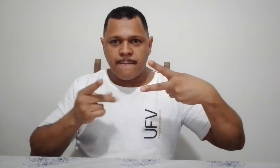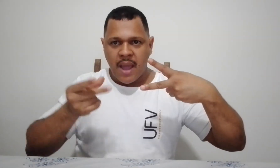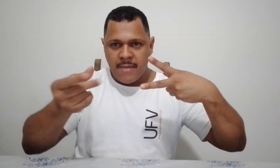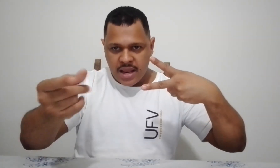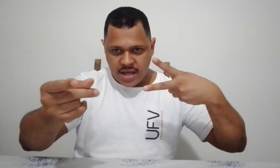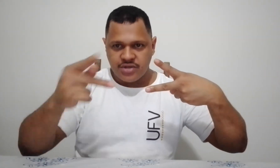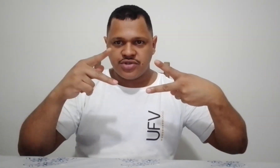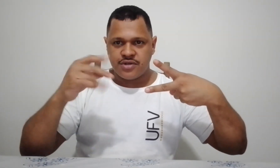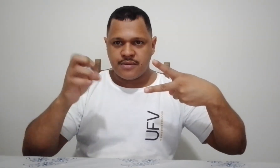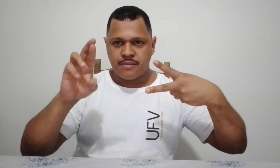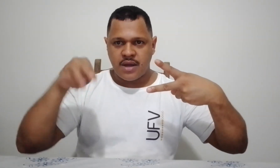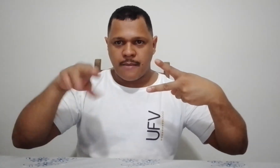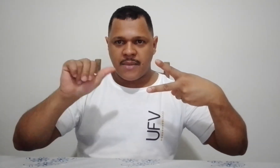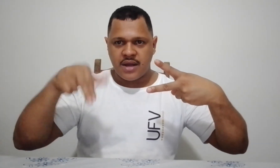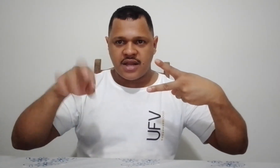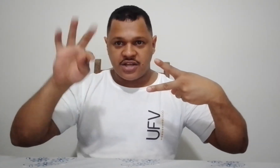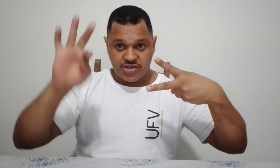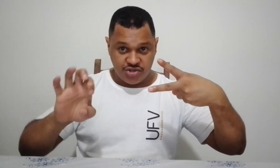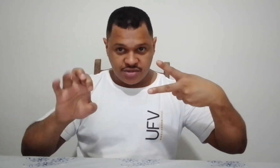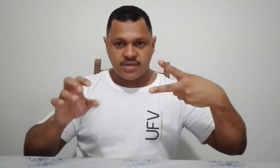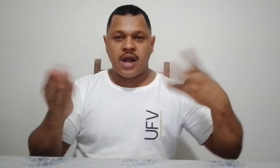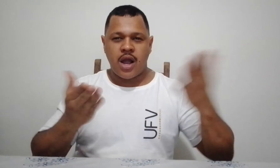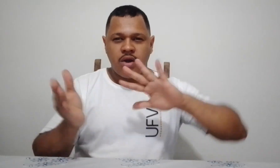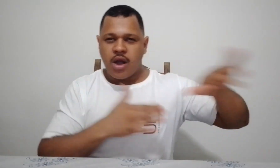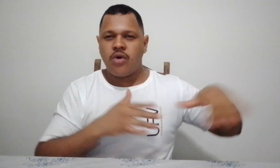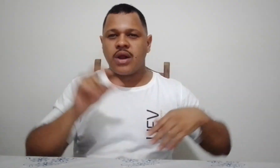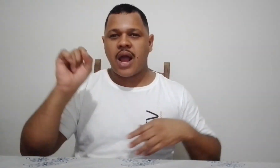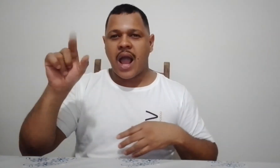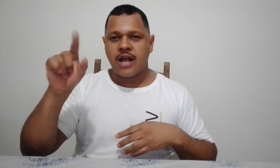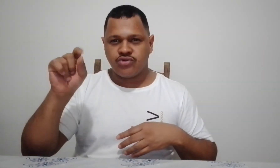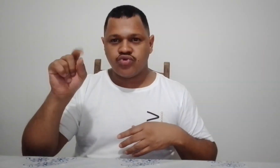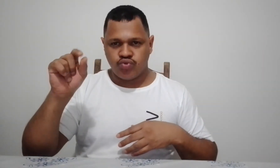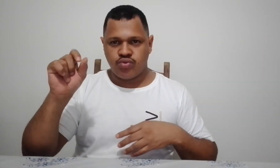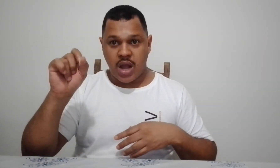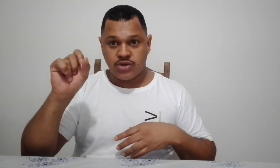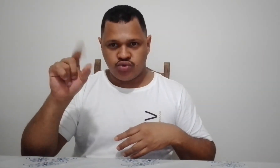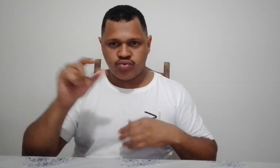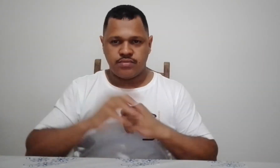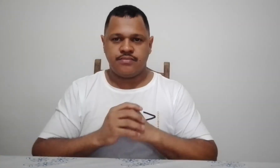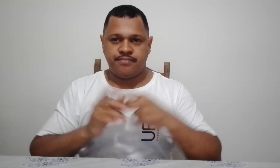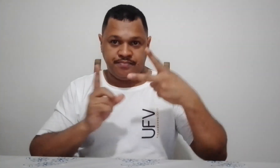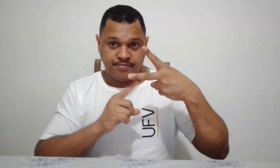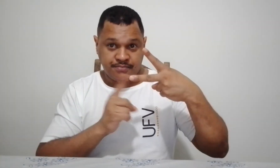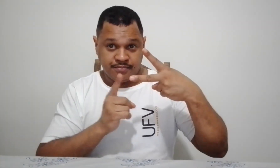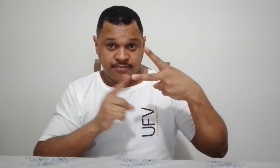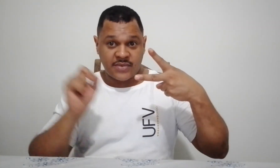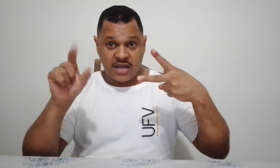marcar em azul, vamos utilizar, por exemplo, o regime permanente, para a gente fazer essa comparação. Olha o termo